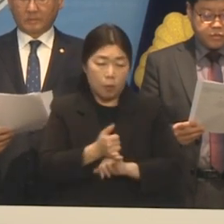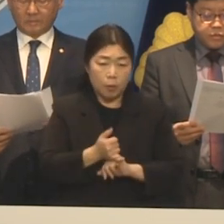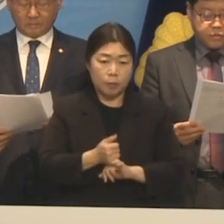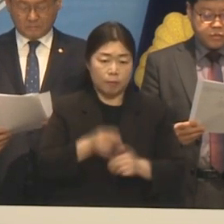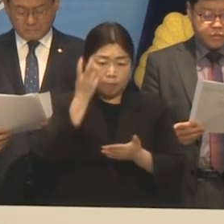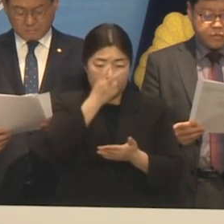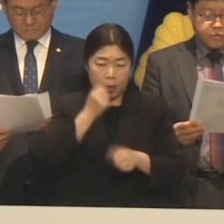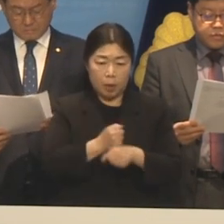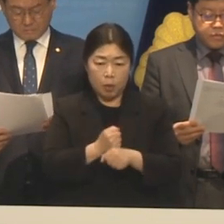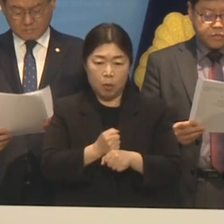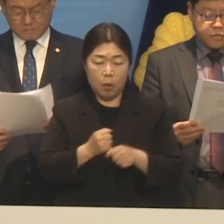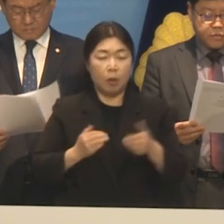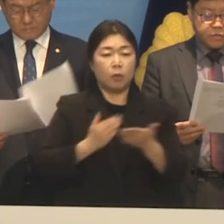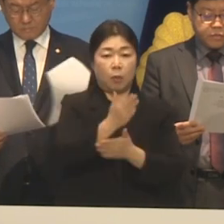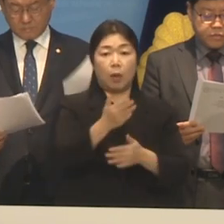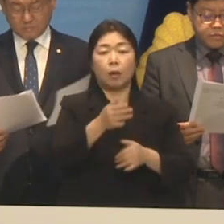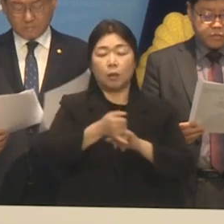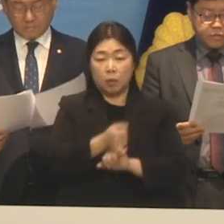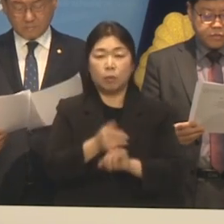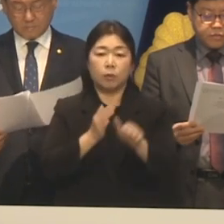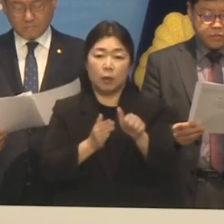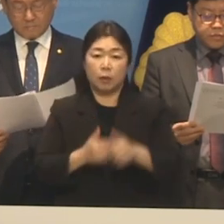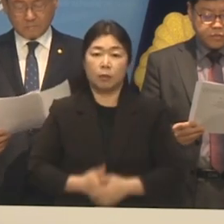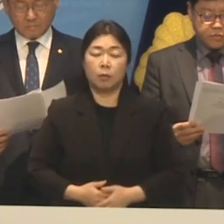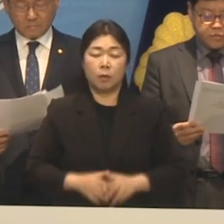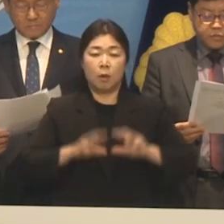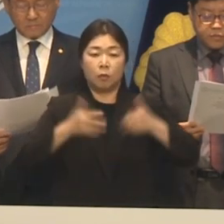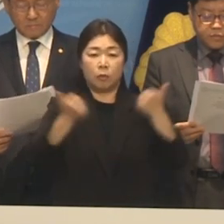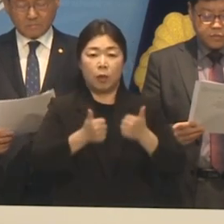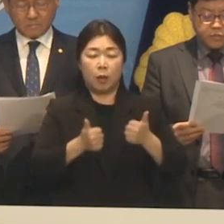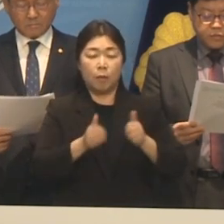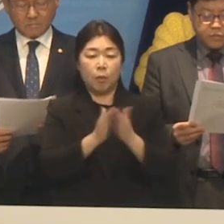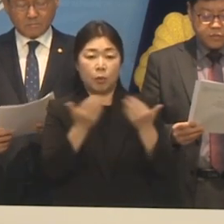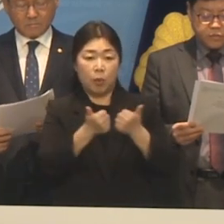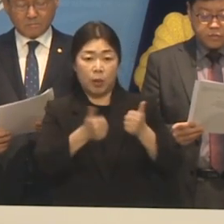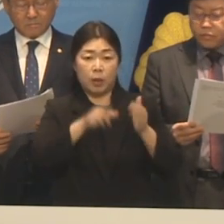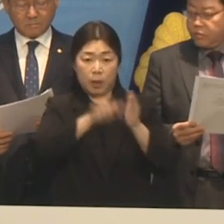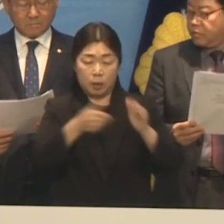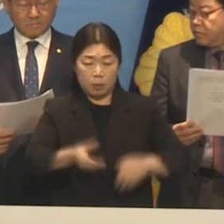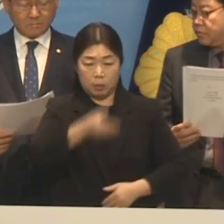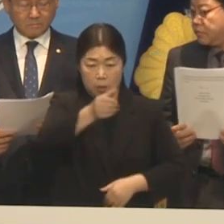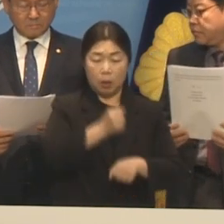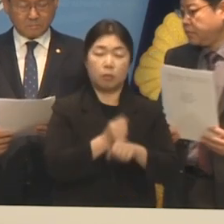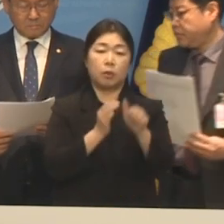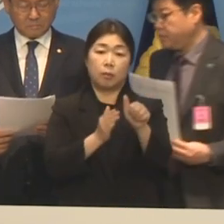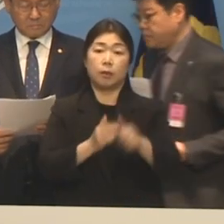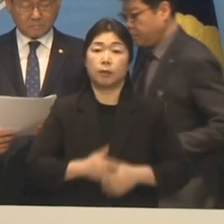심사하여 통과 통과시켜 국회 본회의에 상정시켜 주시기